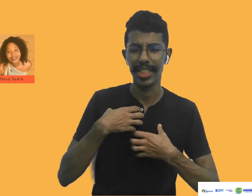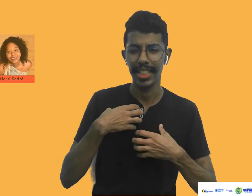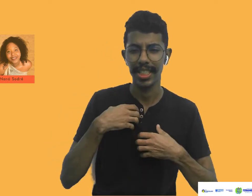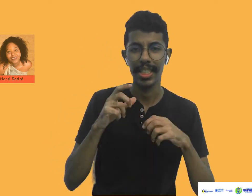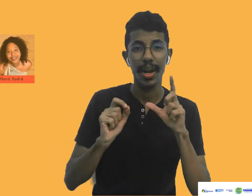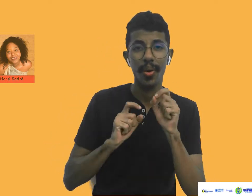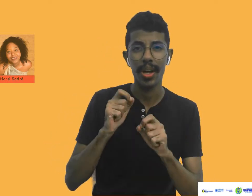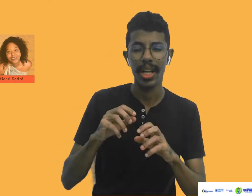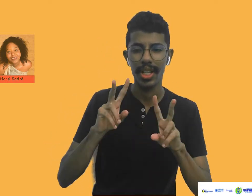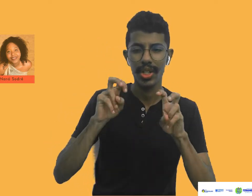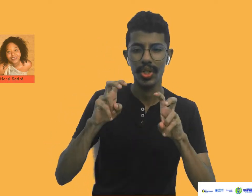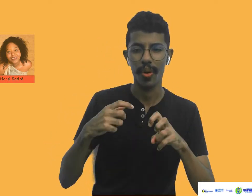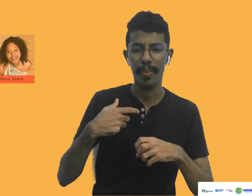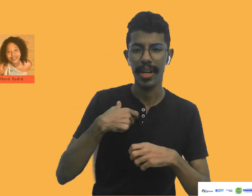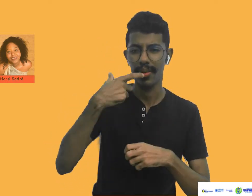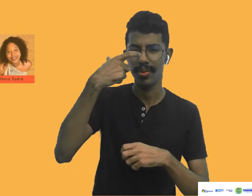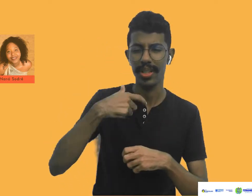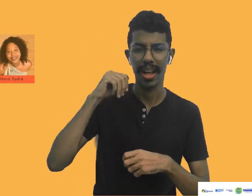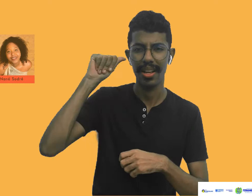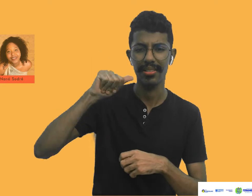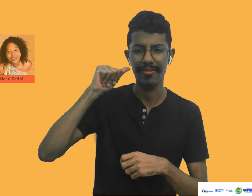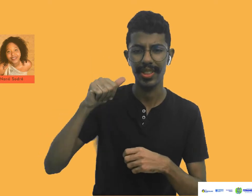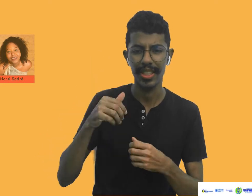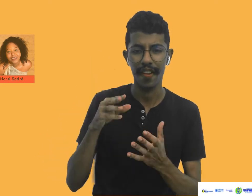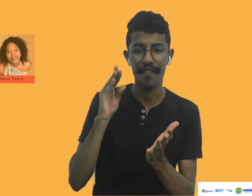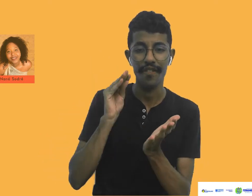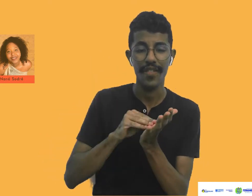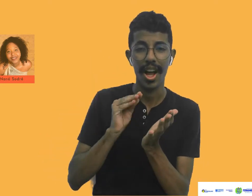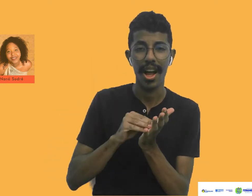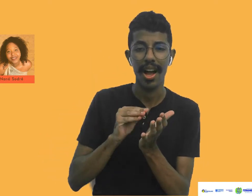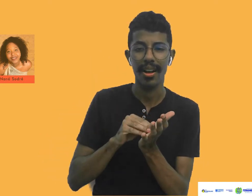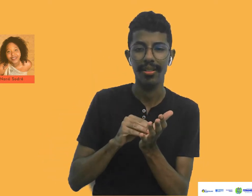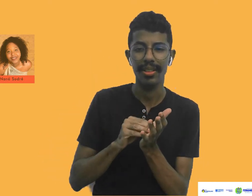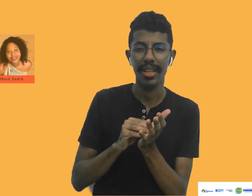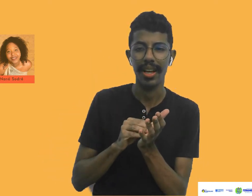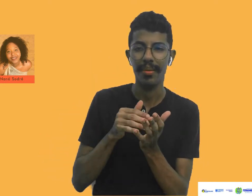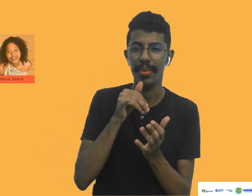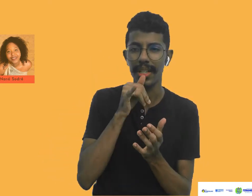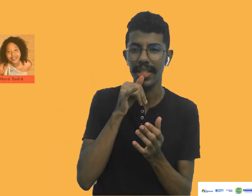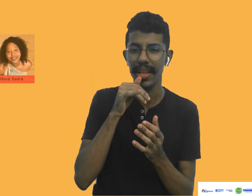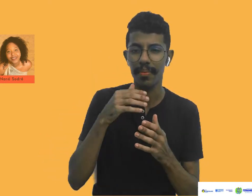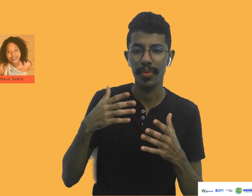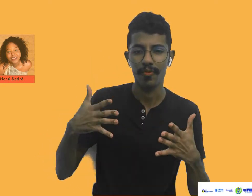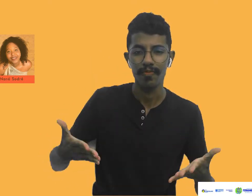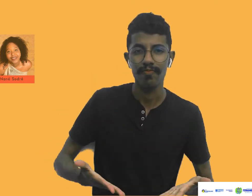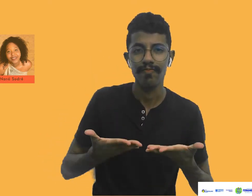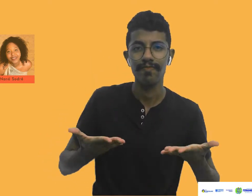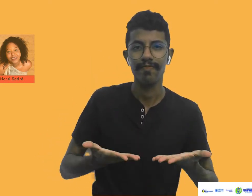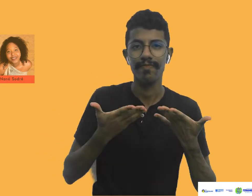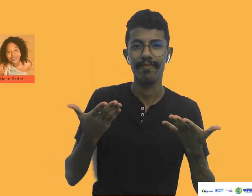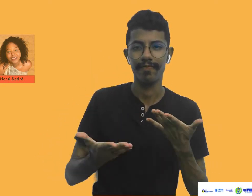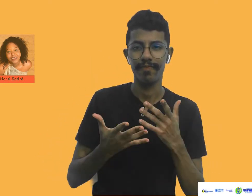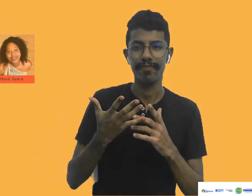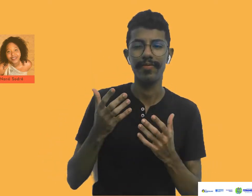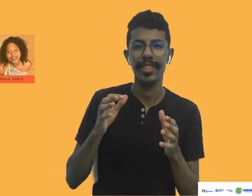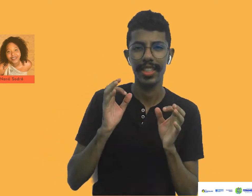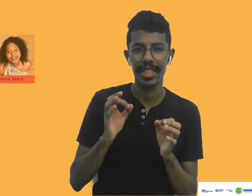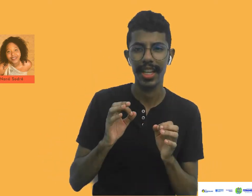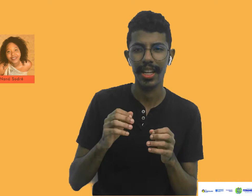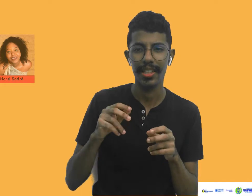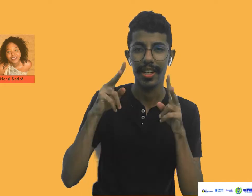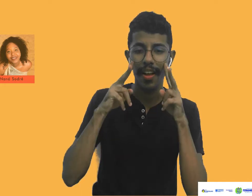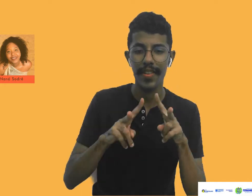do meu lugar enquanto atriz, né? Ainda voltado à relação da representatividade, né? Da ausência dessa representatividade,